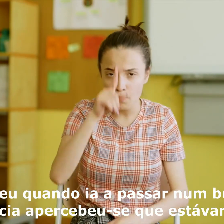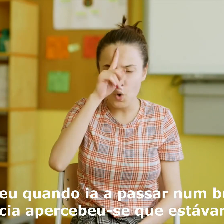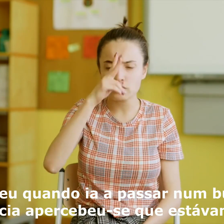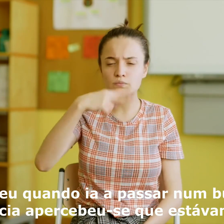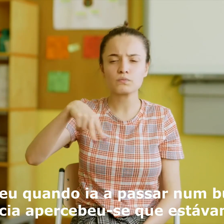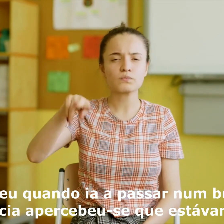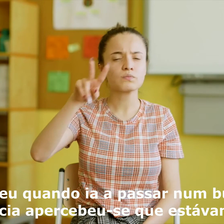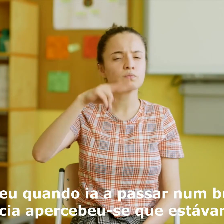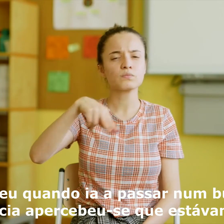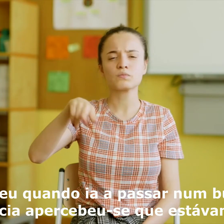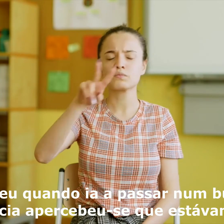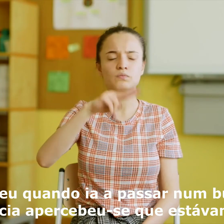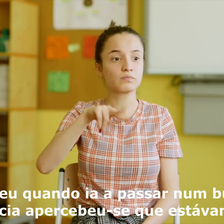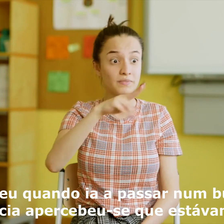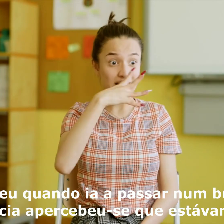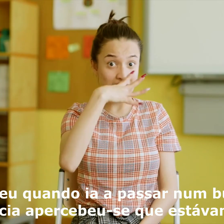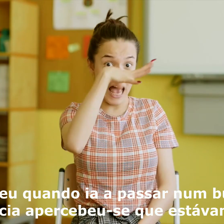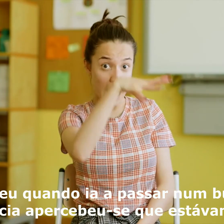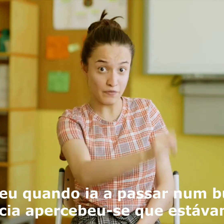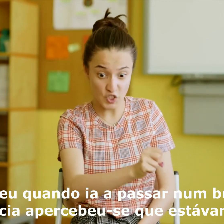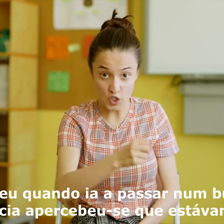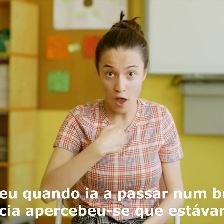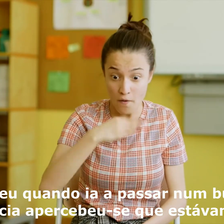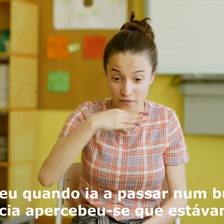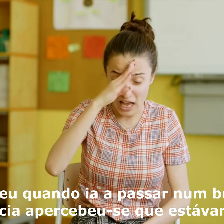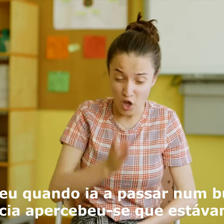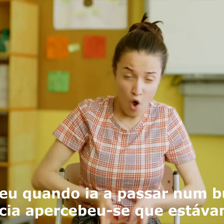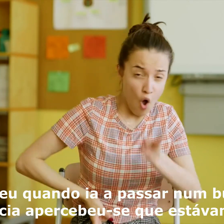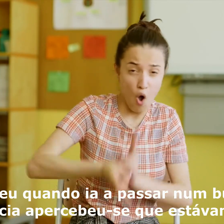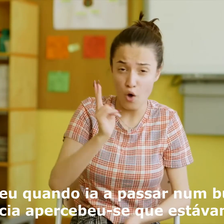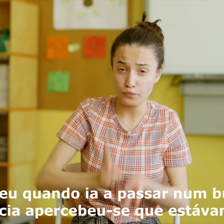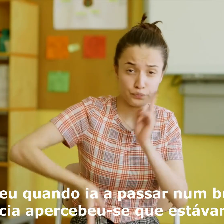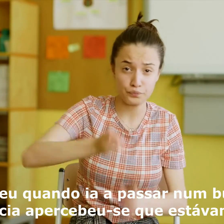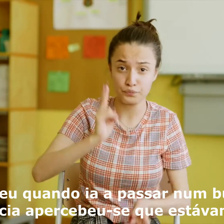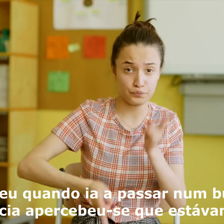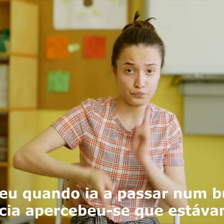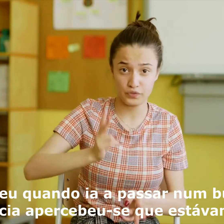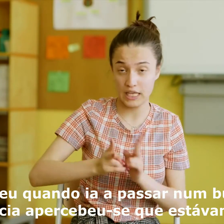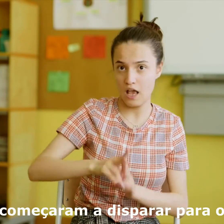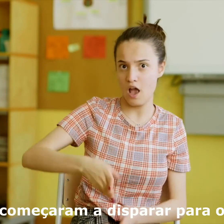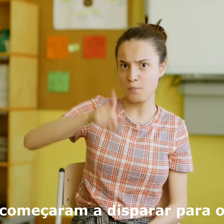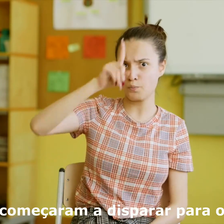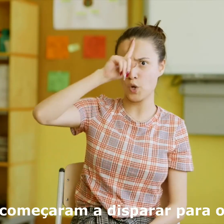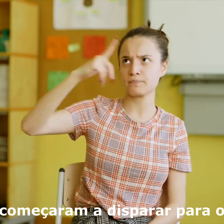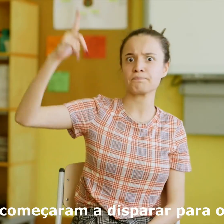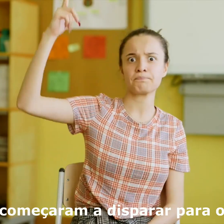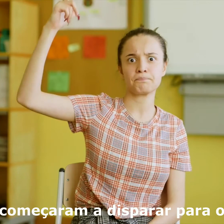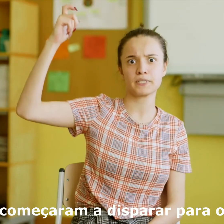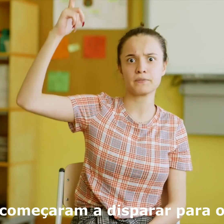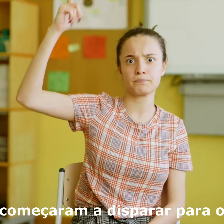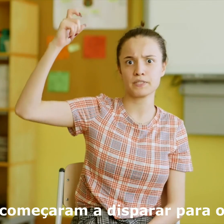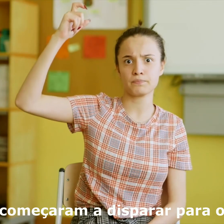a polícia que estava lá a vigiar apanhou-nos, viu-nos. E a polícia começou a disparar para o